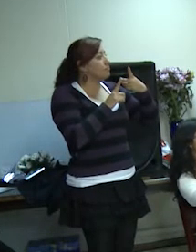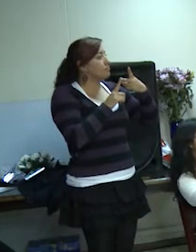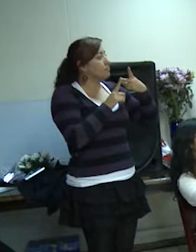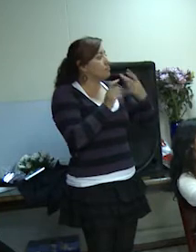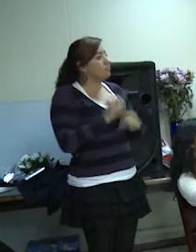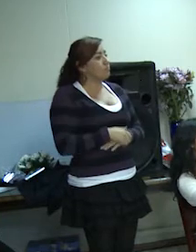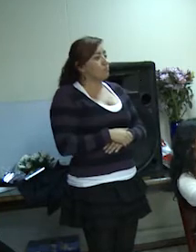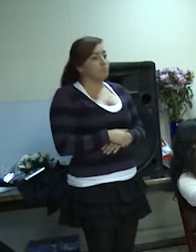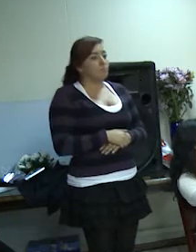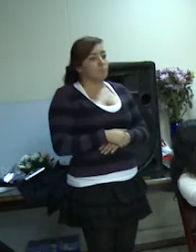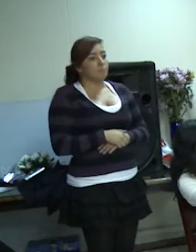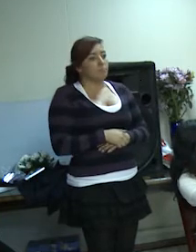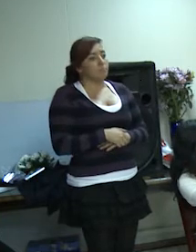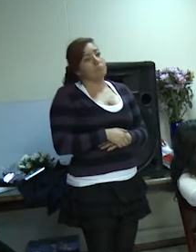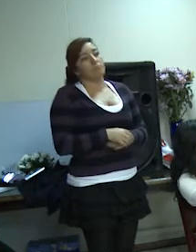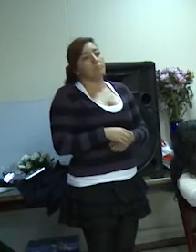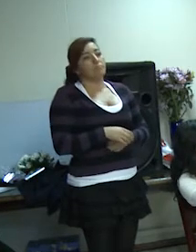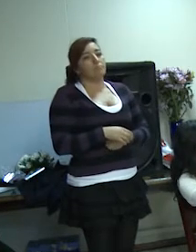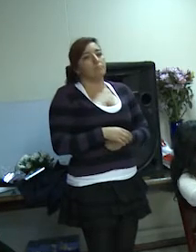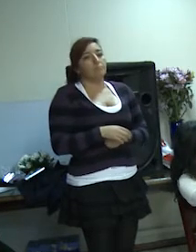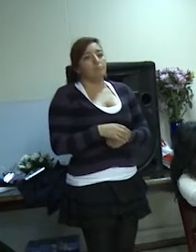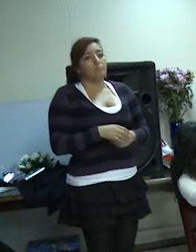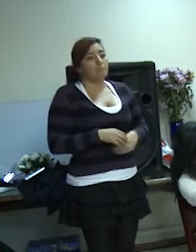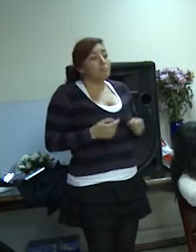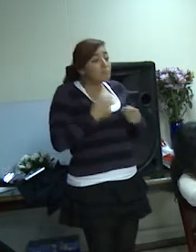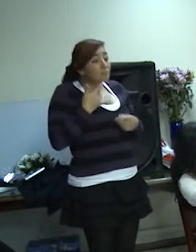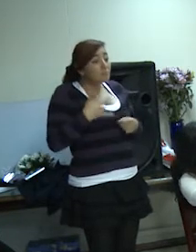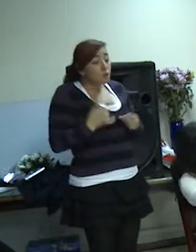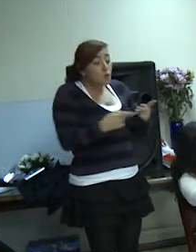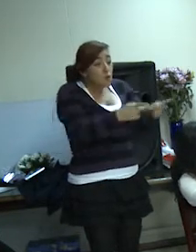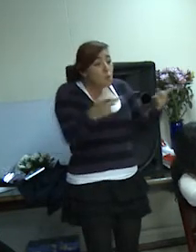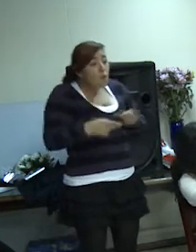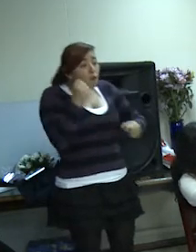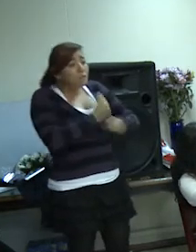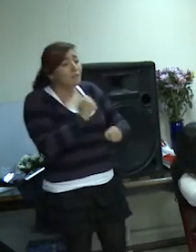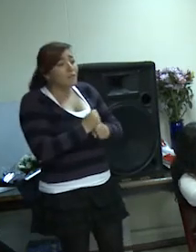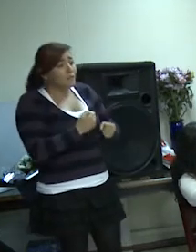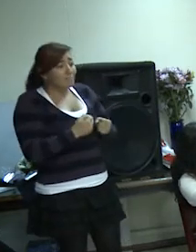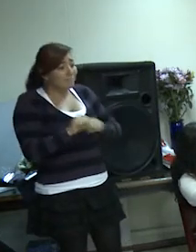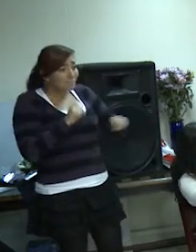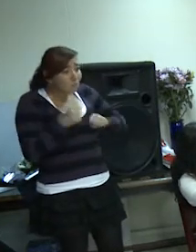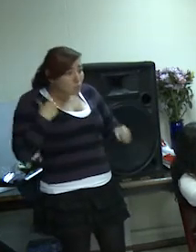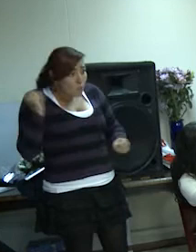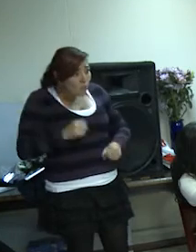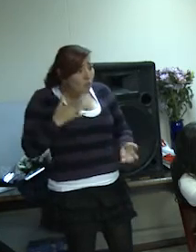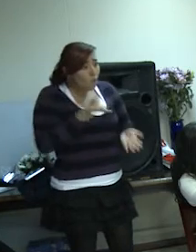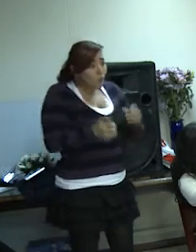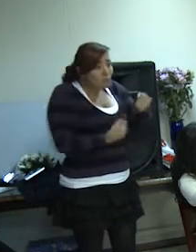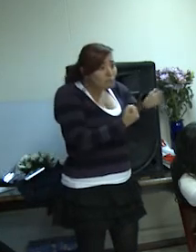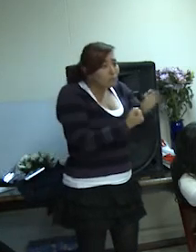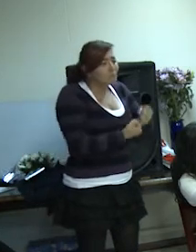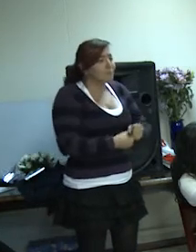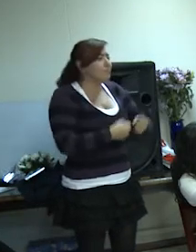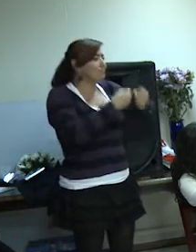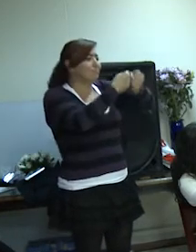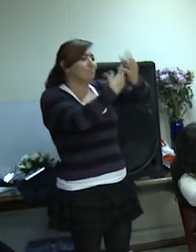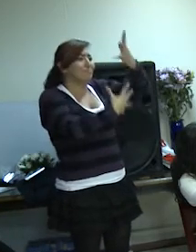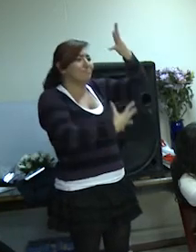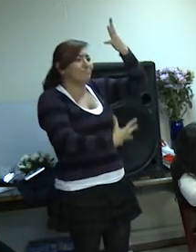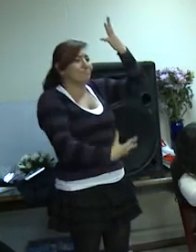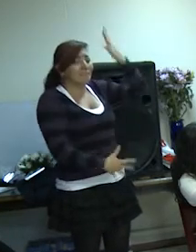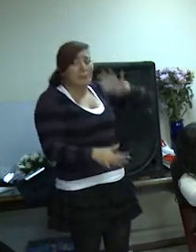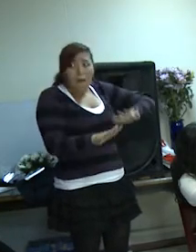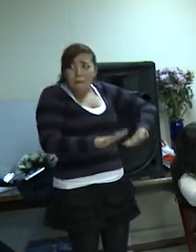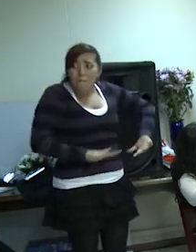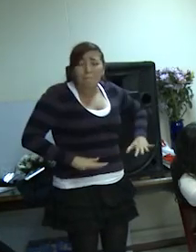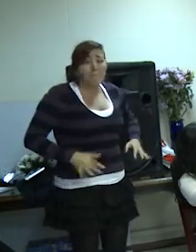digamos, yo siento que los lugares de acción son muy amplios, es decir, es muy amplio lo que nosotros, los